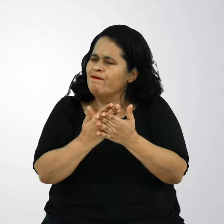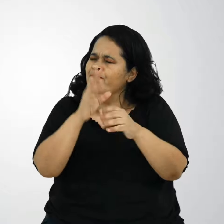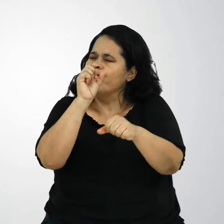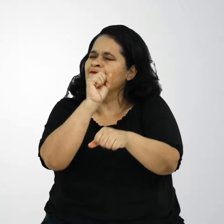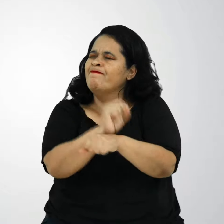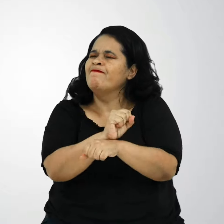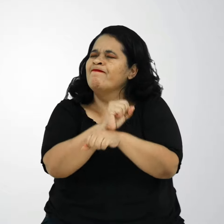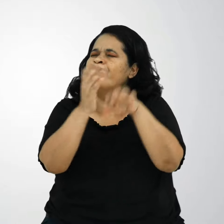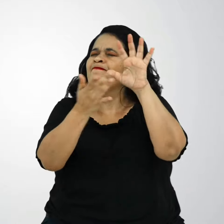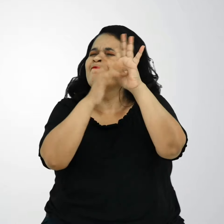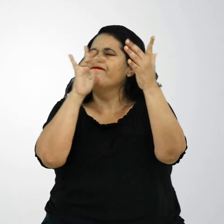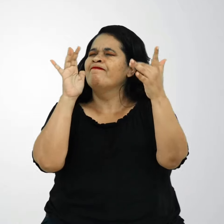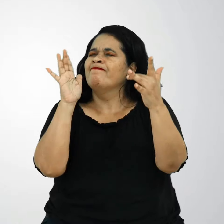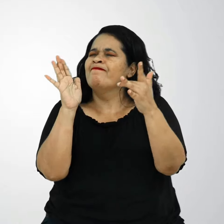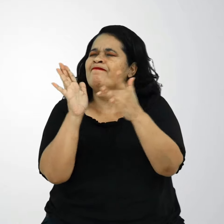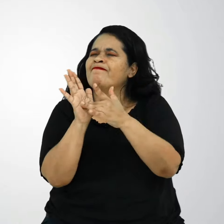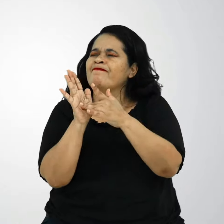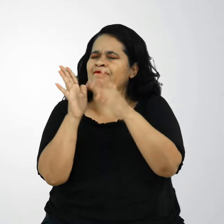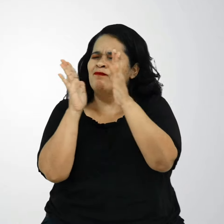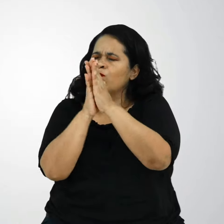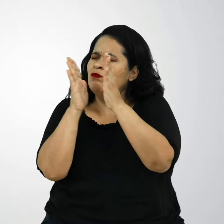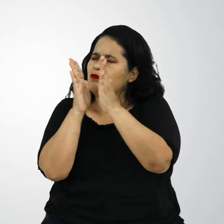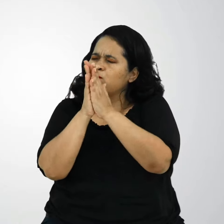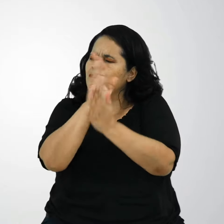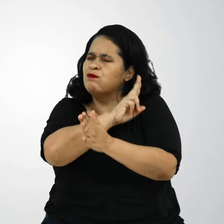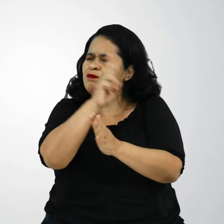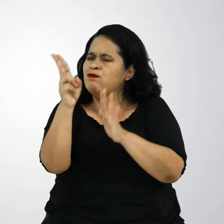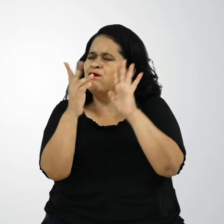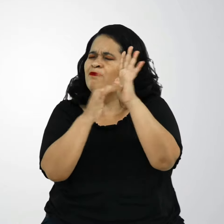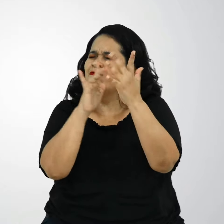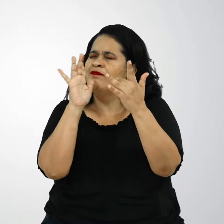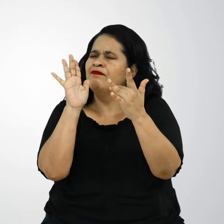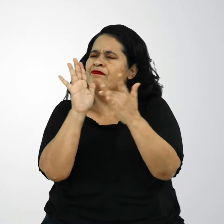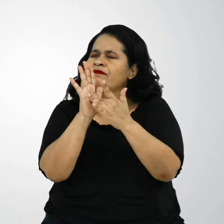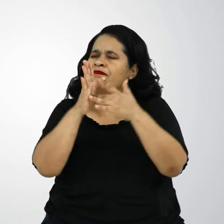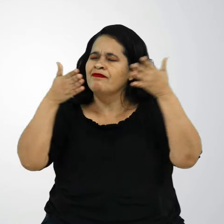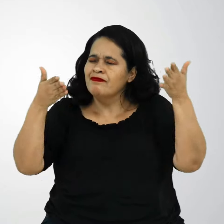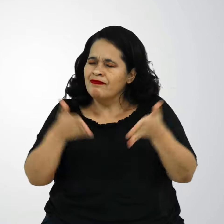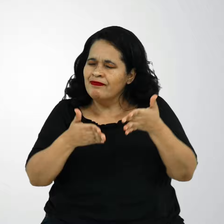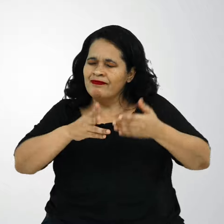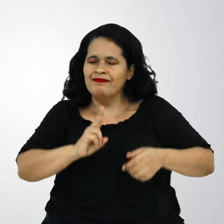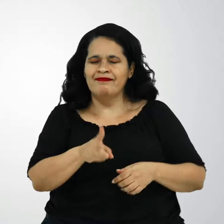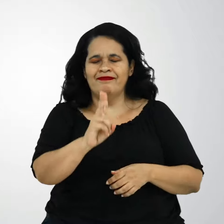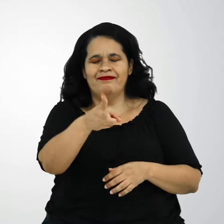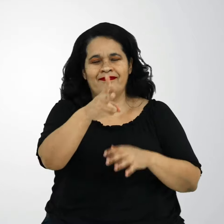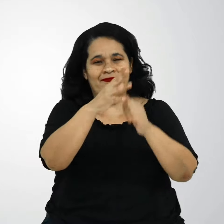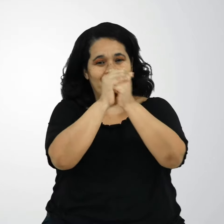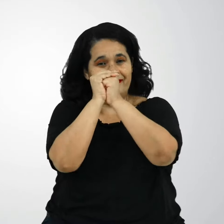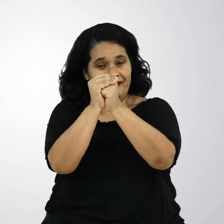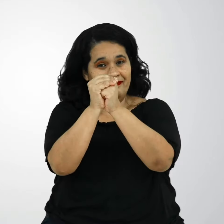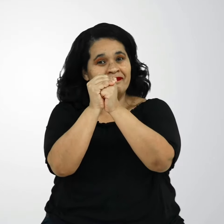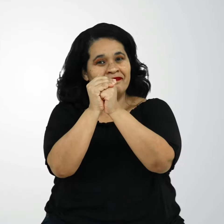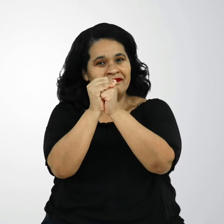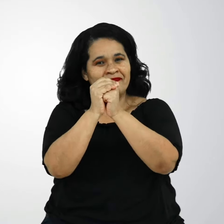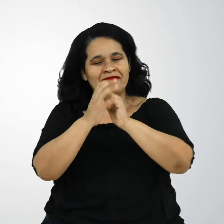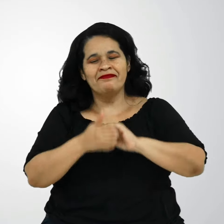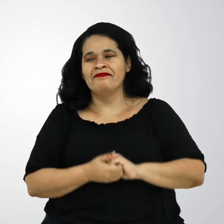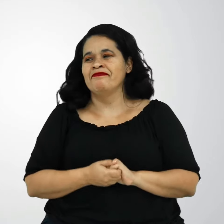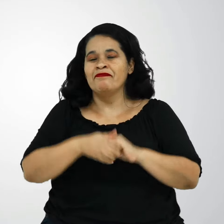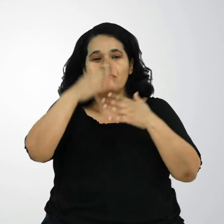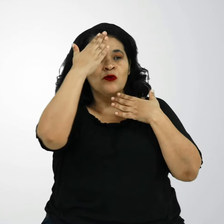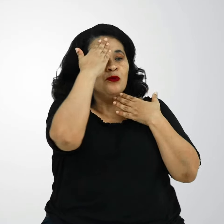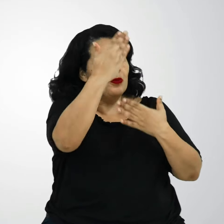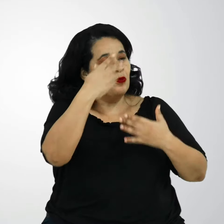estaremos contigo na eternidade. Oramos em nome do Senhor Jesus Cristo, hoje e sempre. Amém. Amém. Amém. Obrigado,